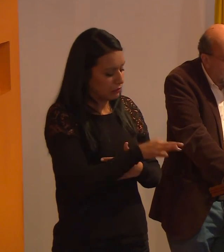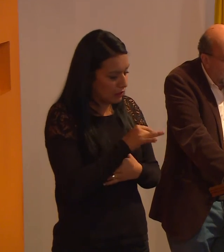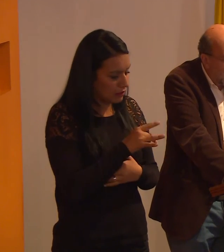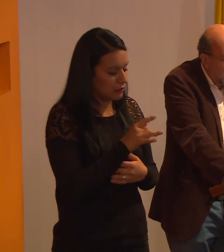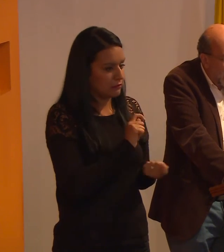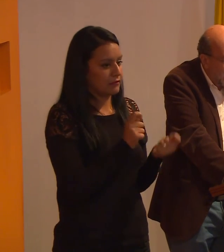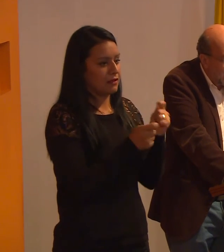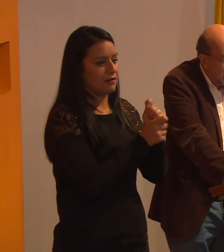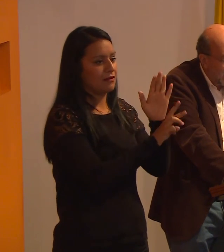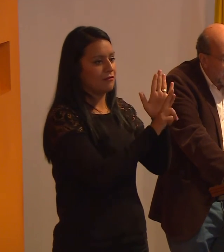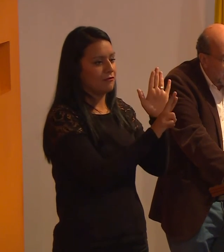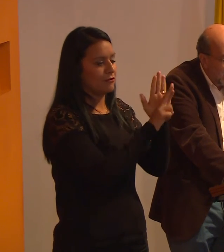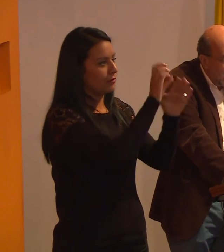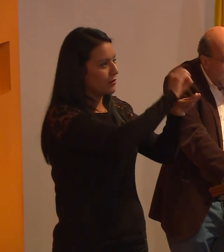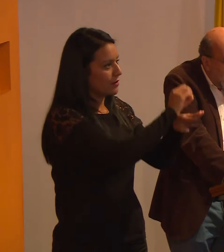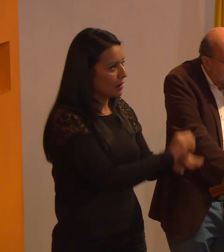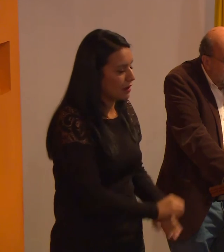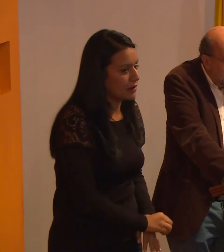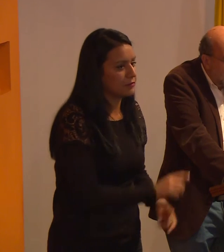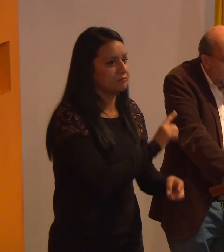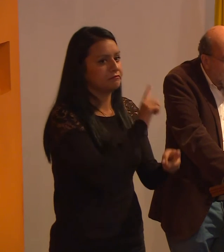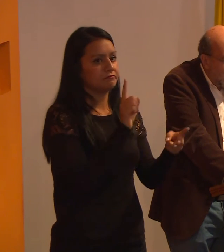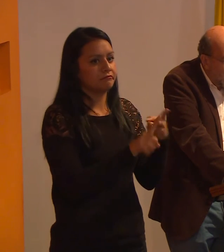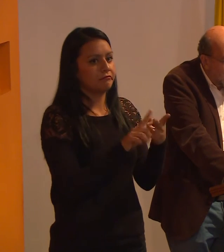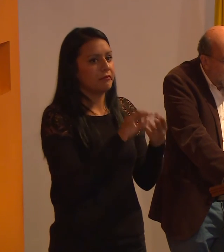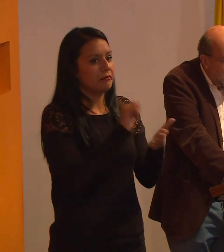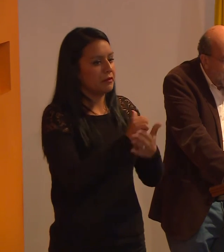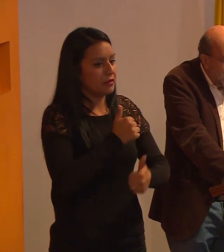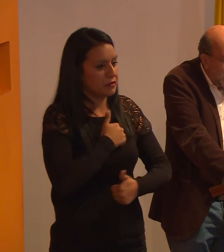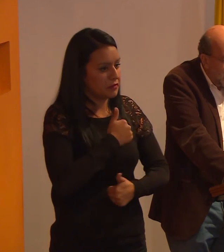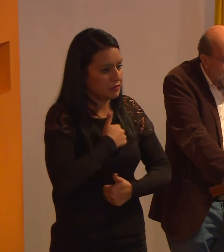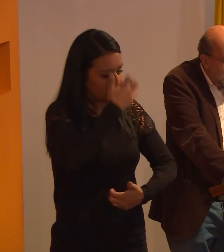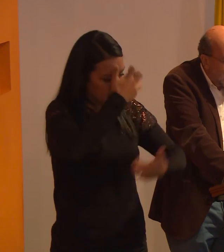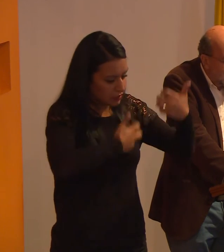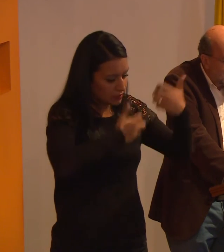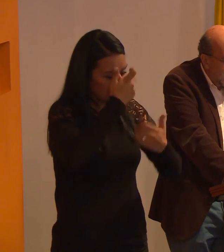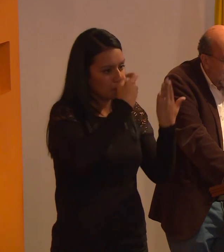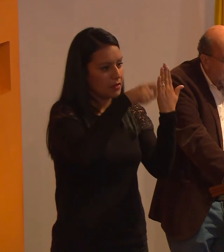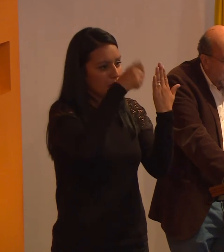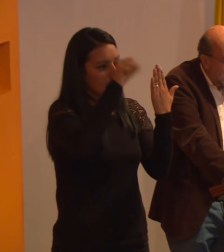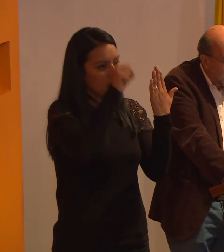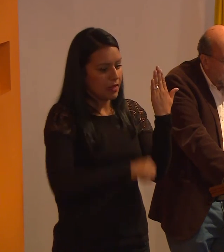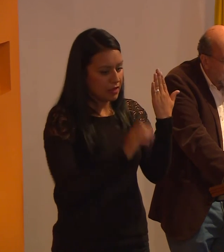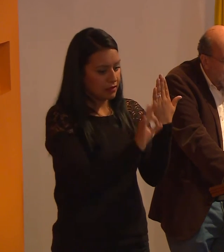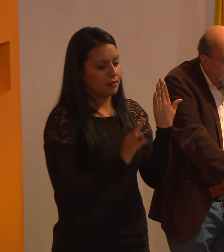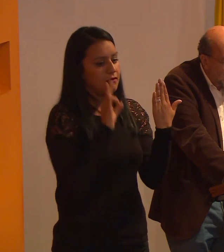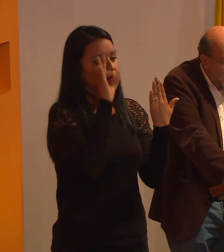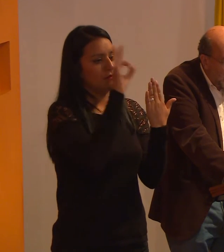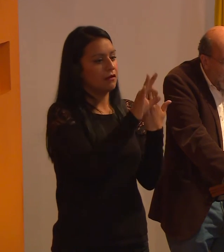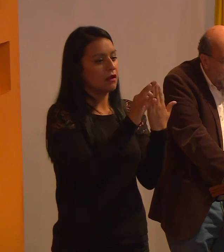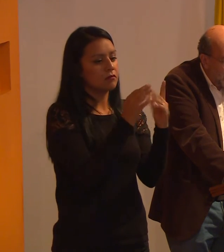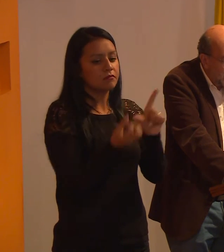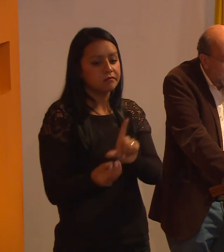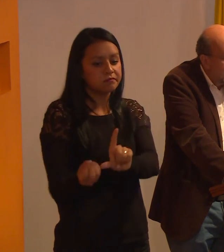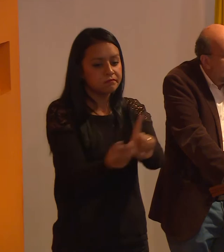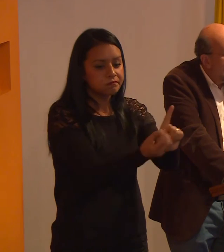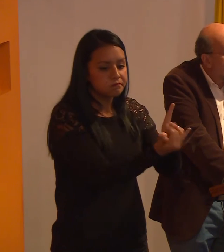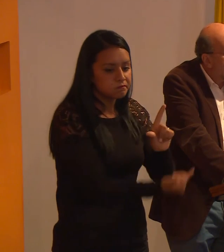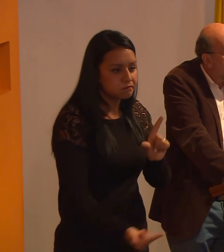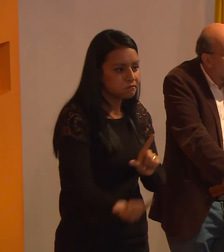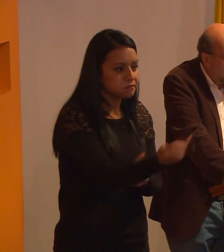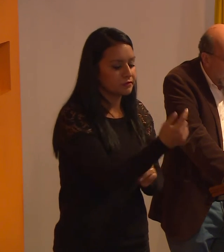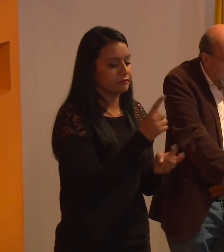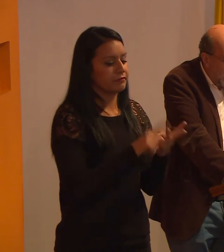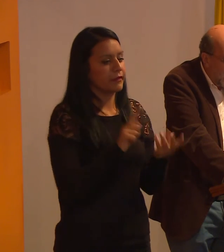la reforma orgánica, la misma autoevaluación y acreditación de calidad de nuestros programas,